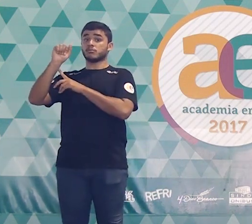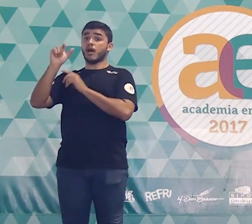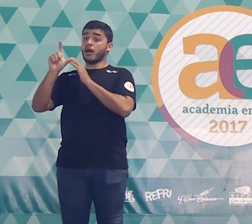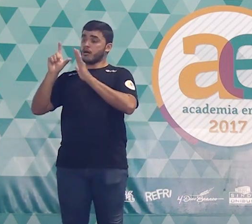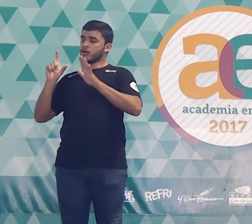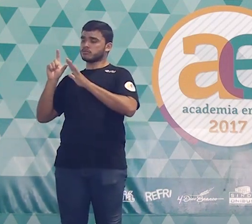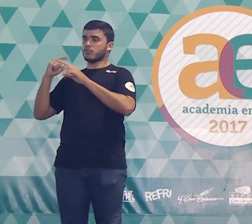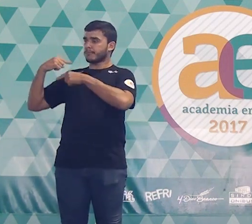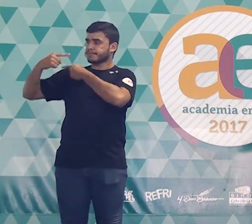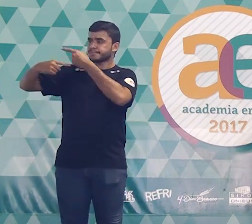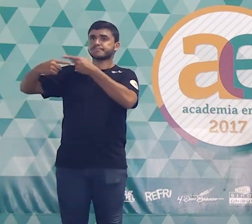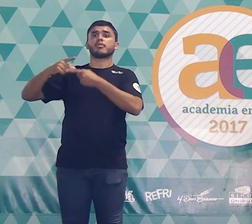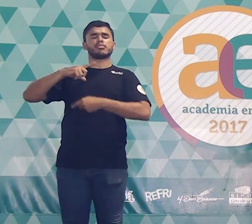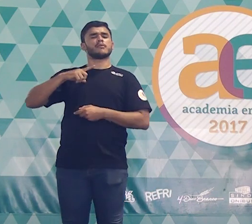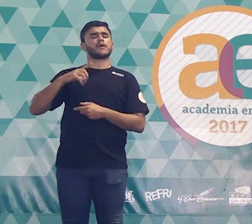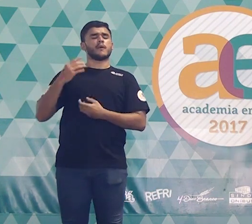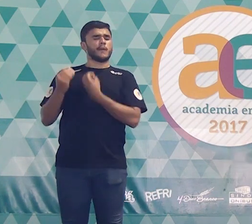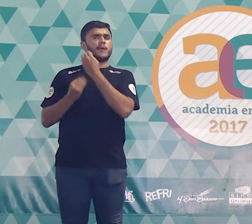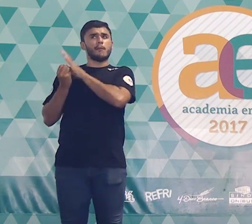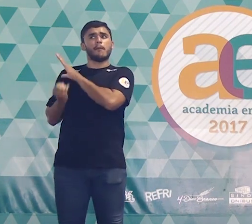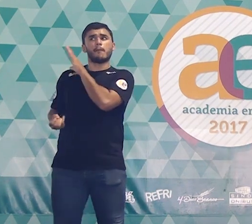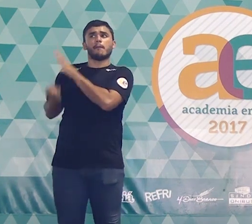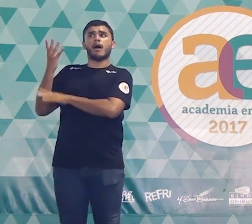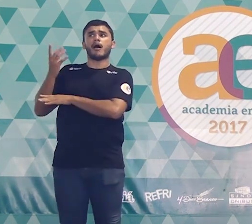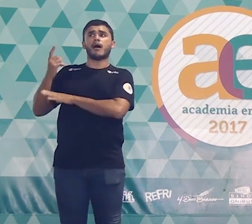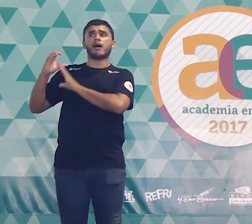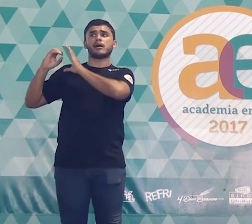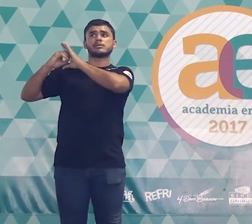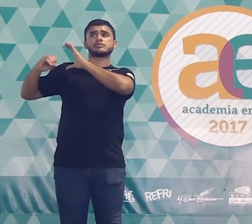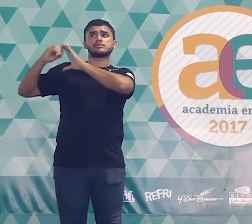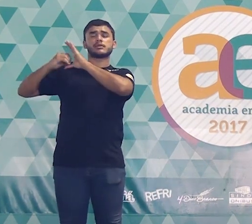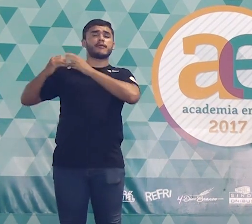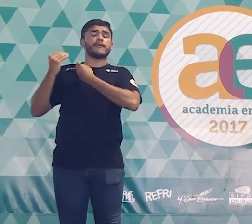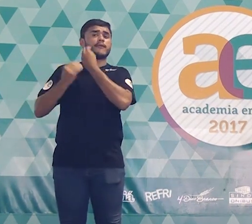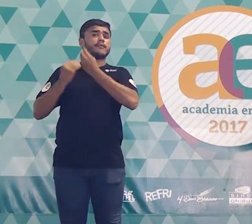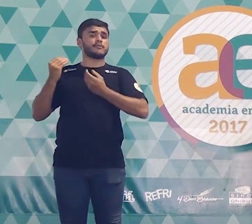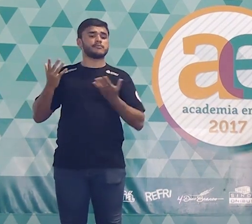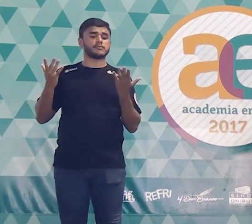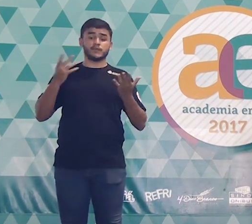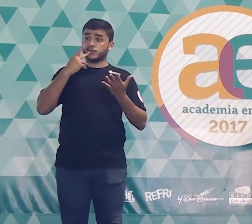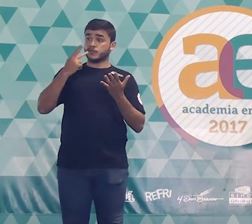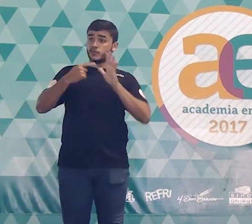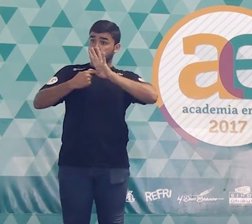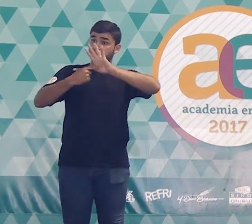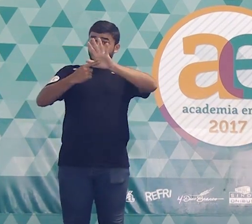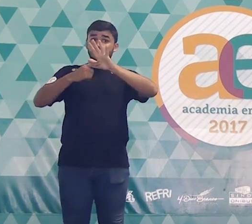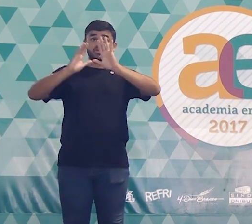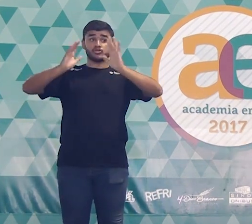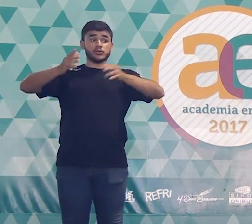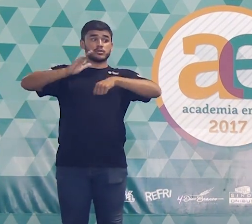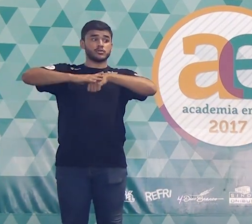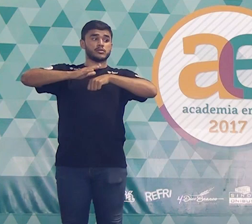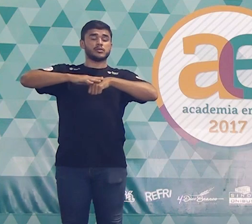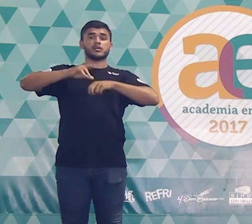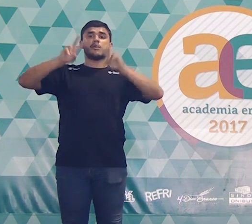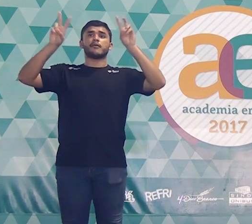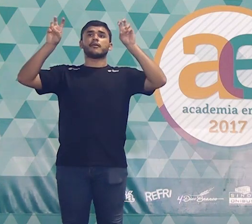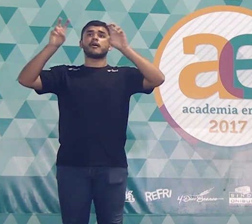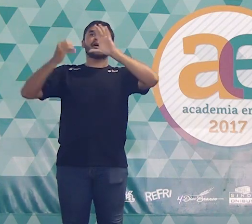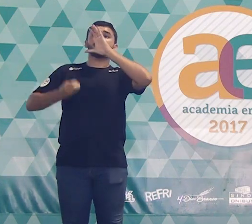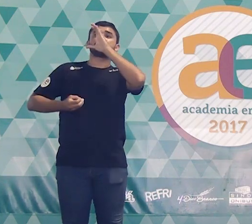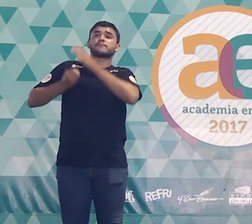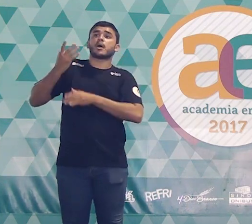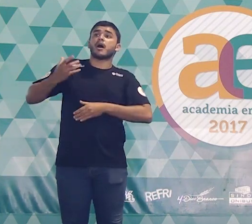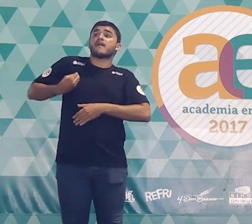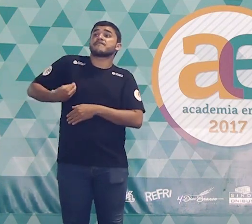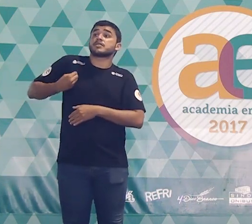Então, Rodrigo, mas como é que surgiu a primeira célula e tal? Isso aí é um assunto que você ainda vai ver, ou já viu, a questão da origem da vida, que é um